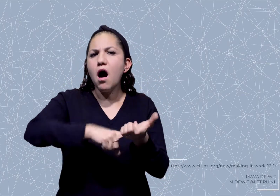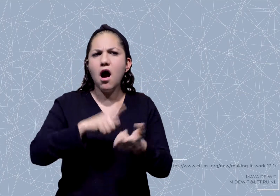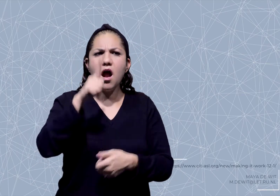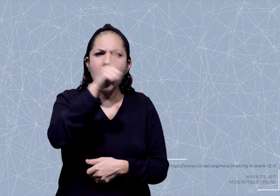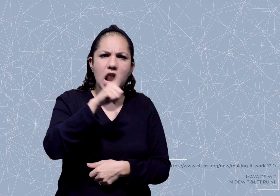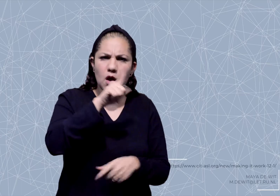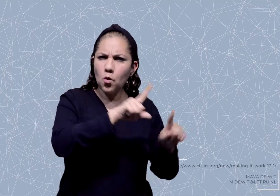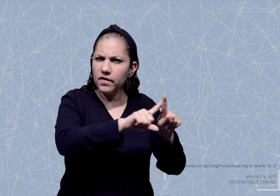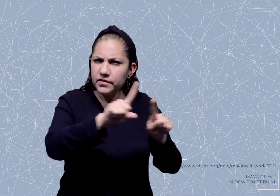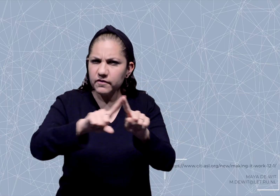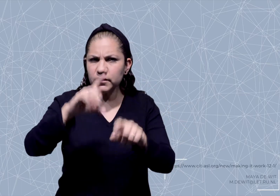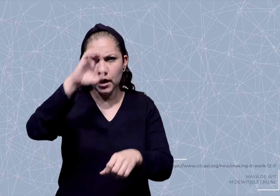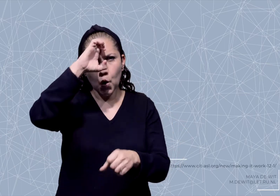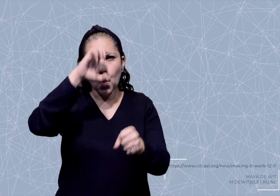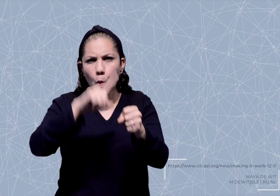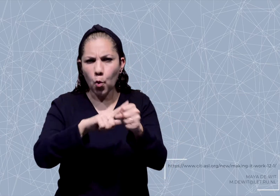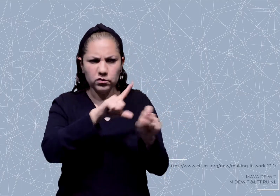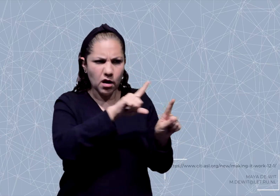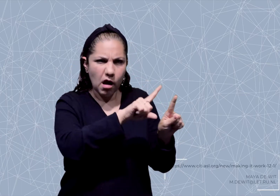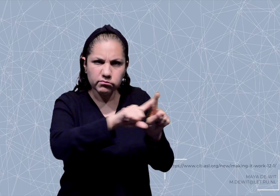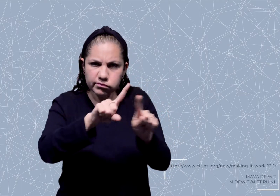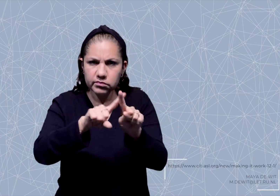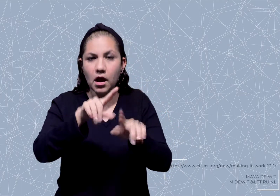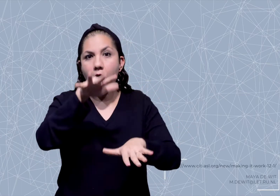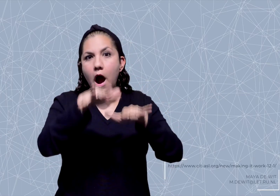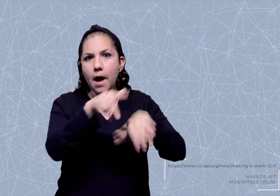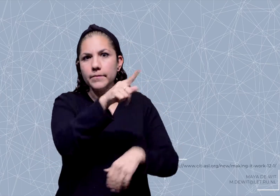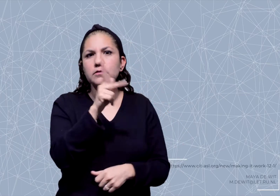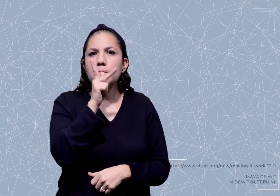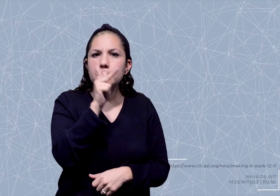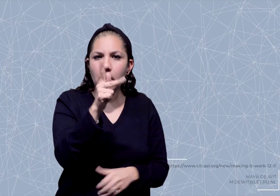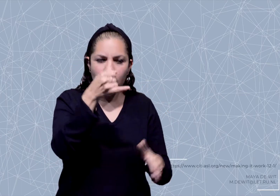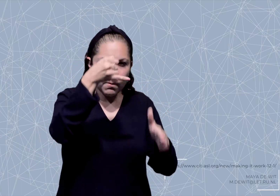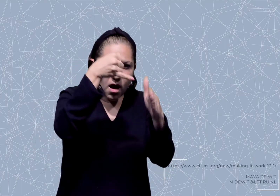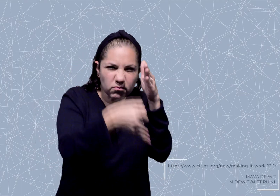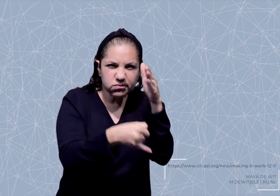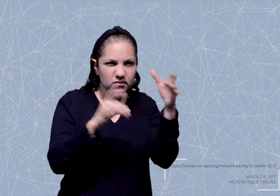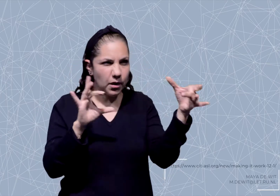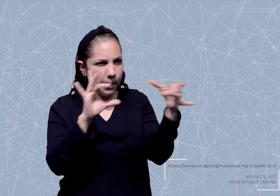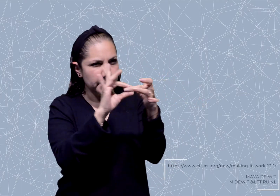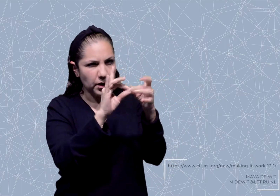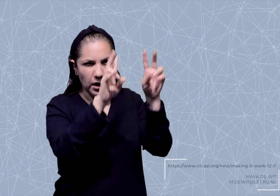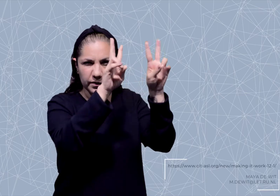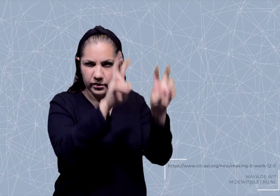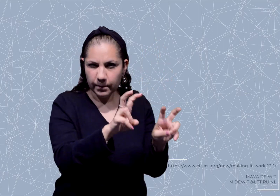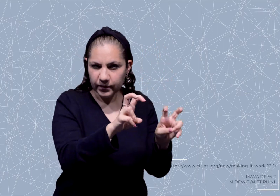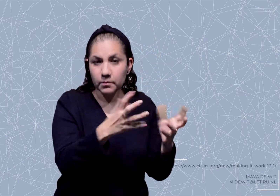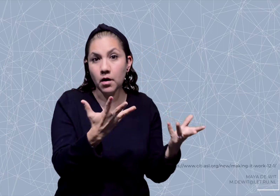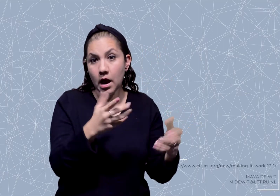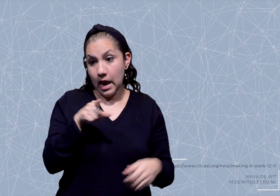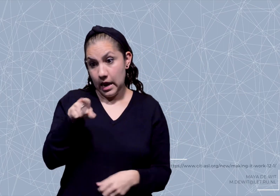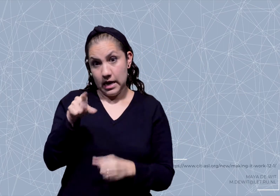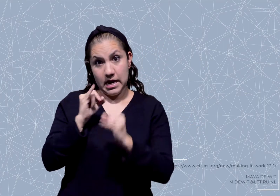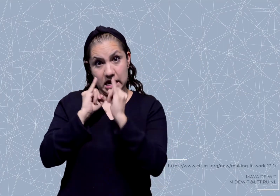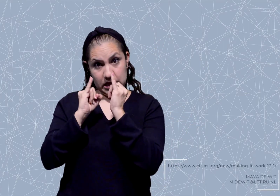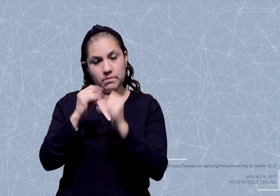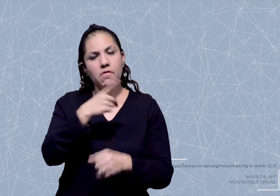Estos contextos exigen grandes requerimientos sobre los intérpretes debido a la diversidad